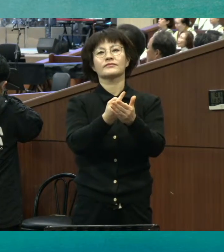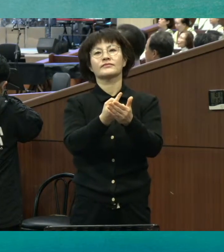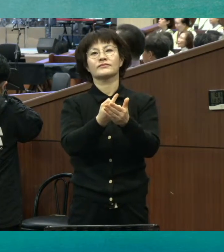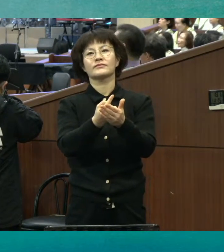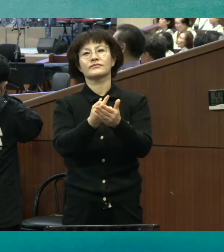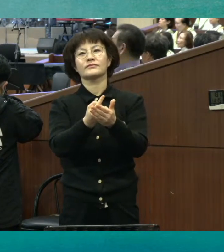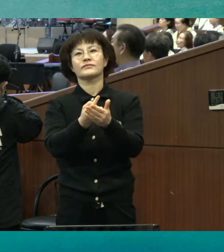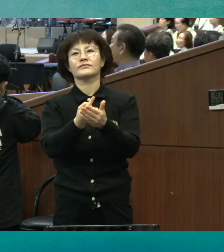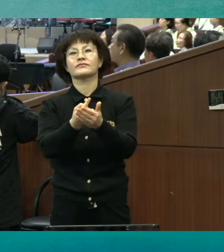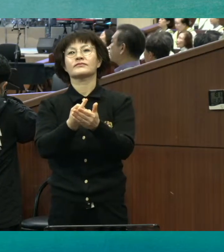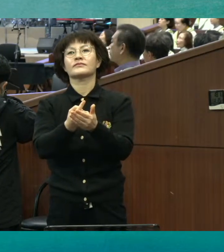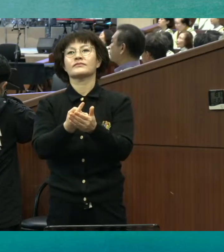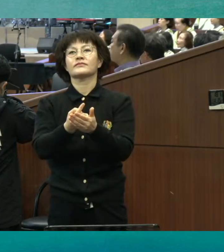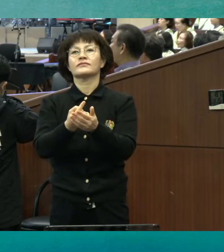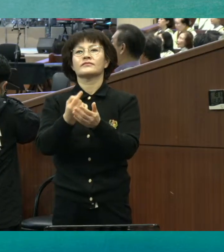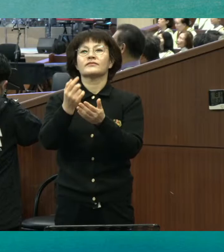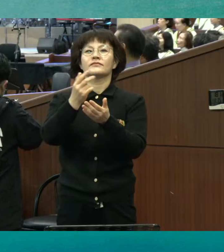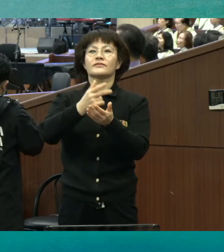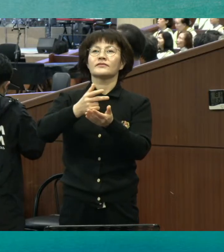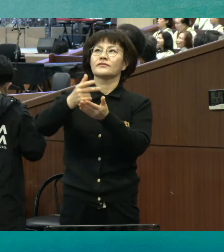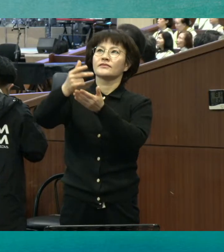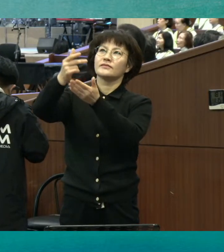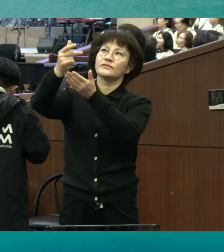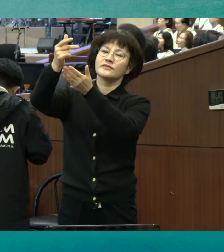주의 사랑